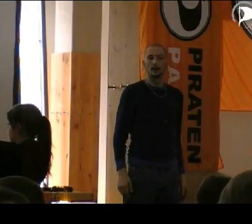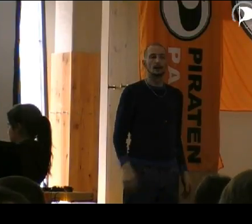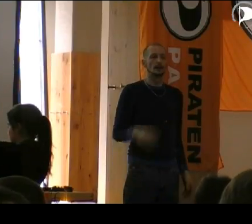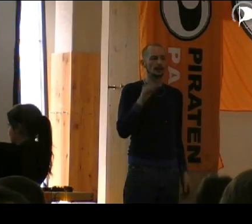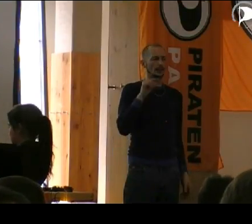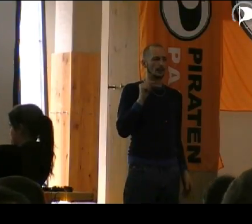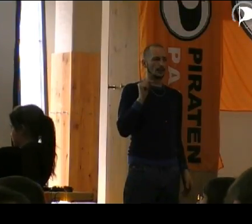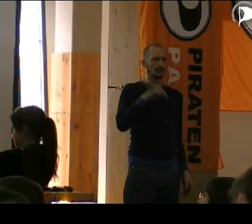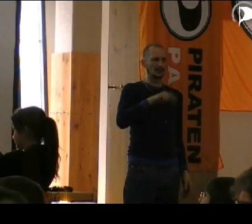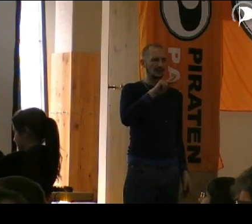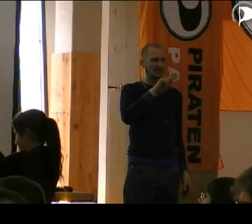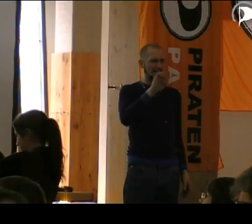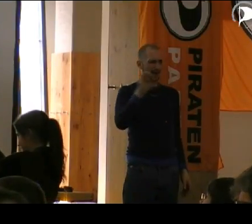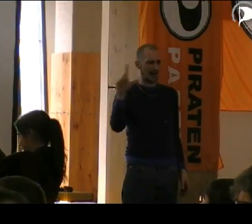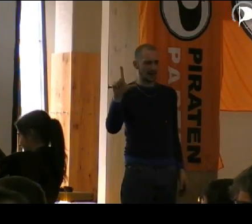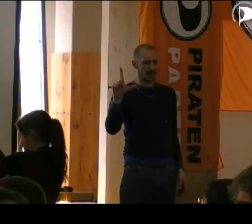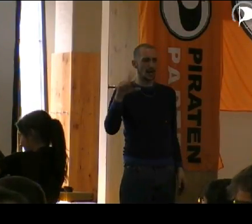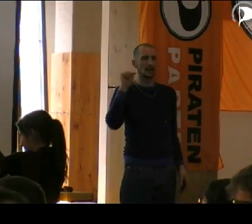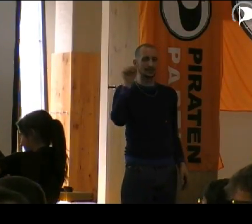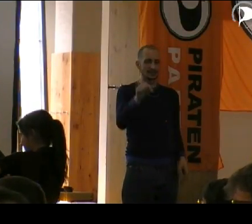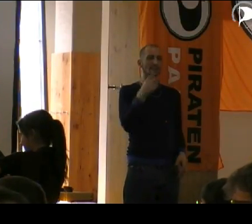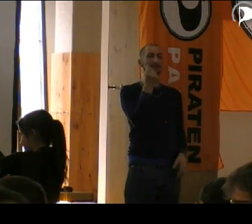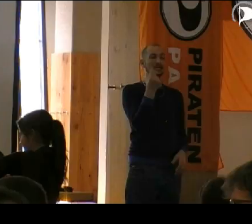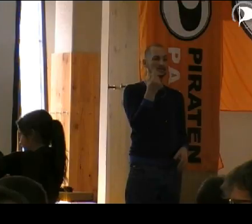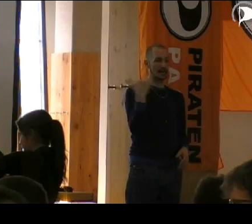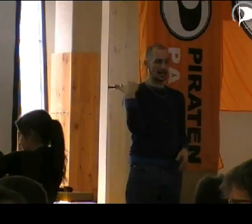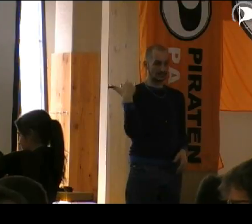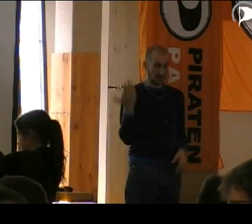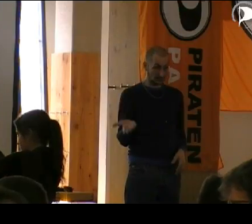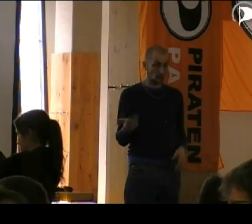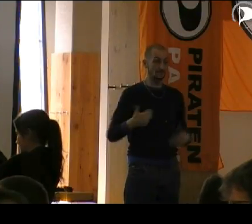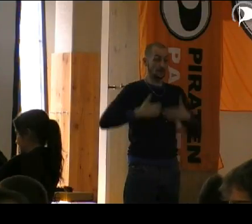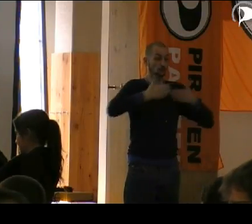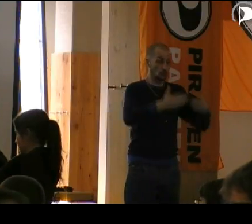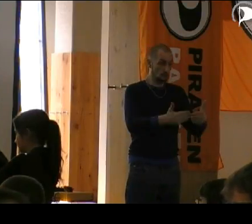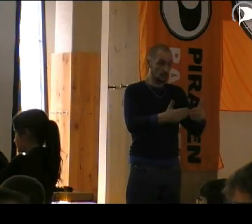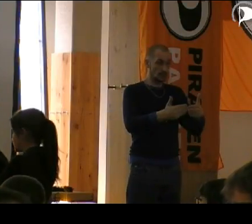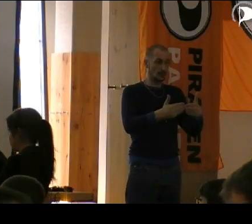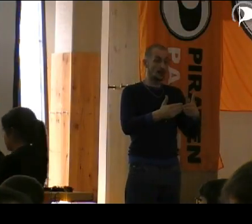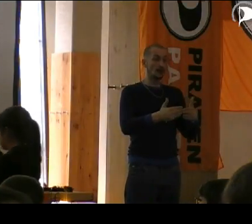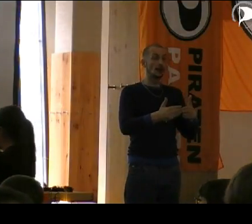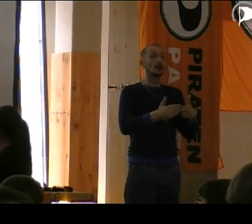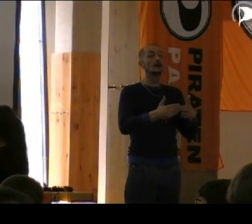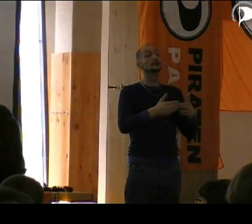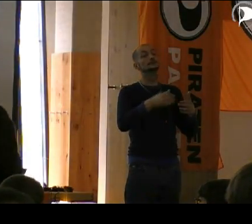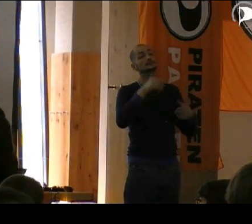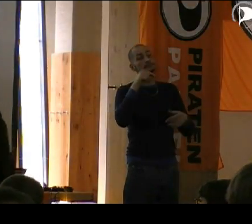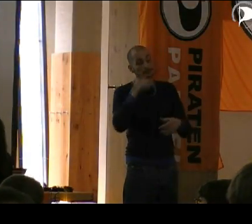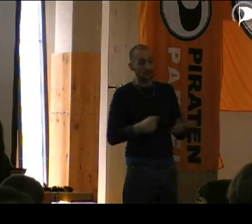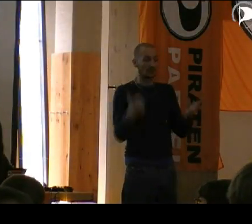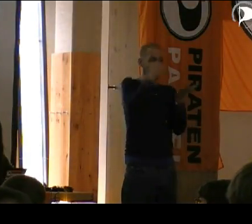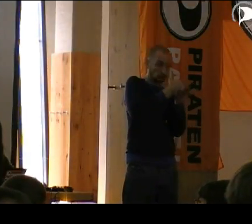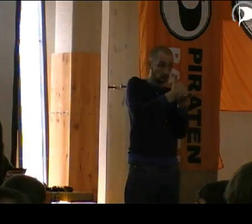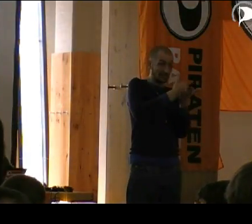beim landesparteitag wurde die finanzielle entlastung vertagt wurde der vorstand für den gast